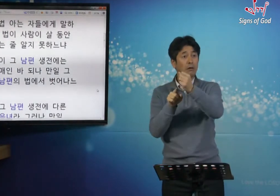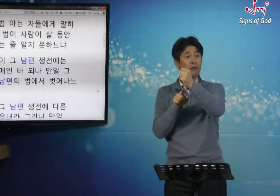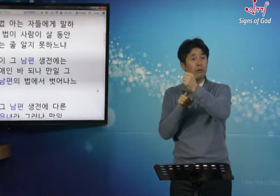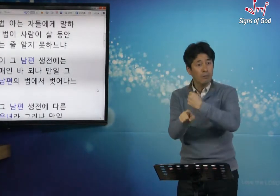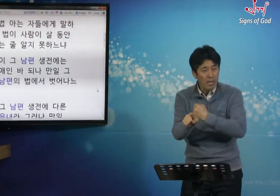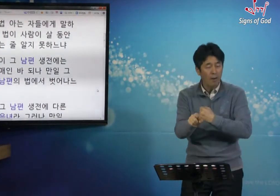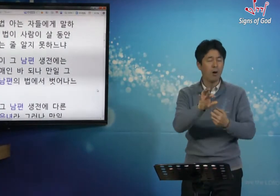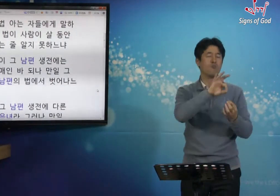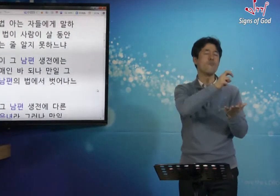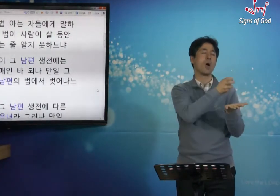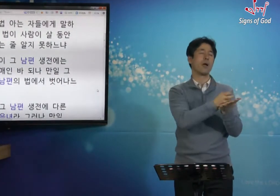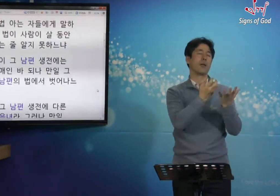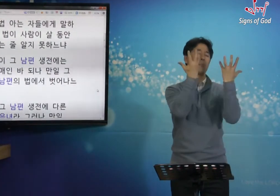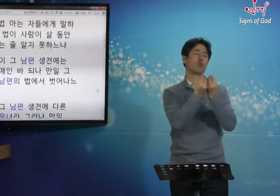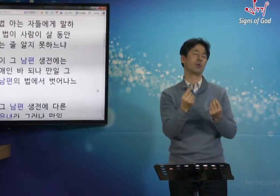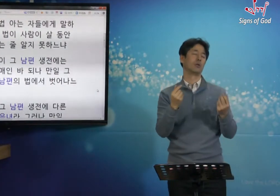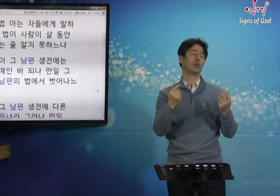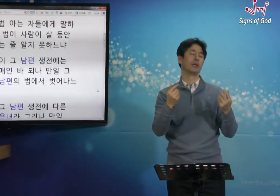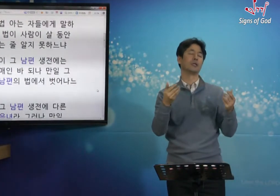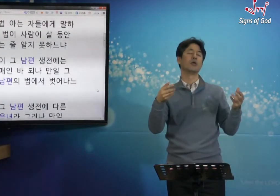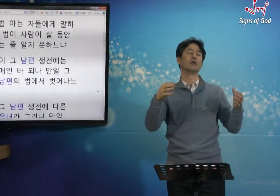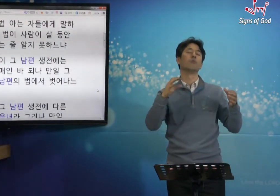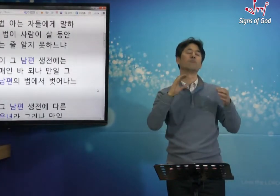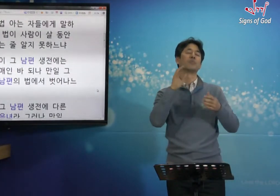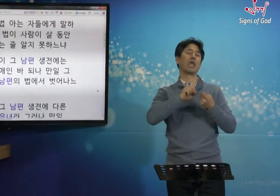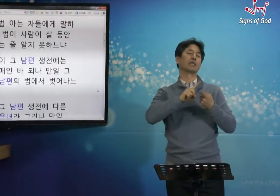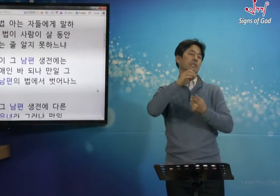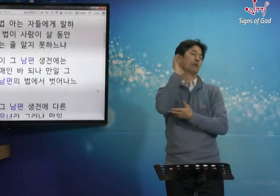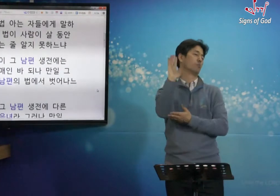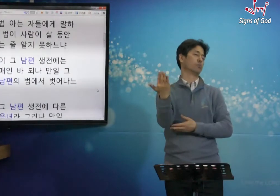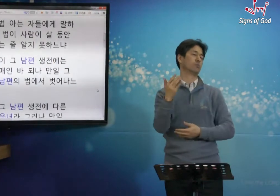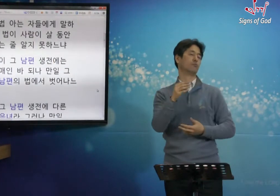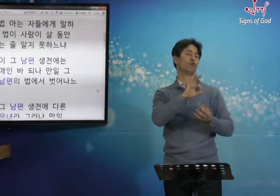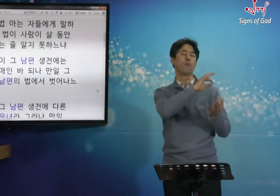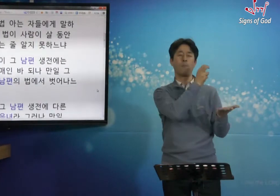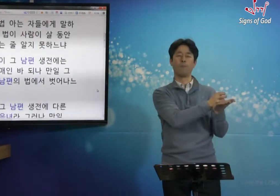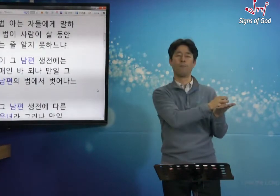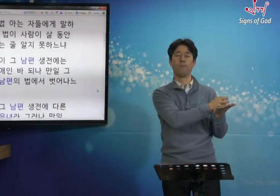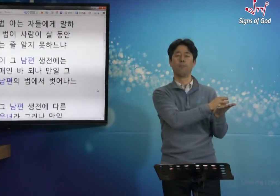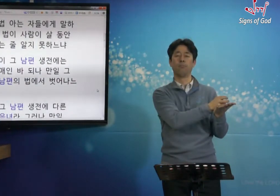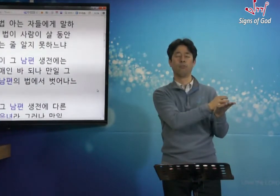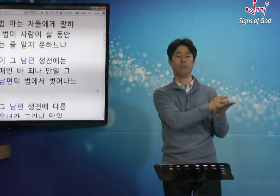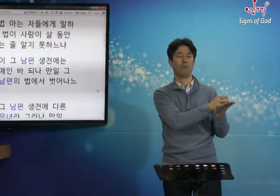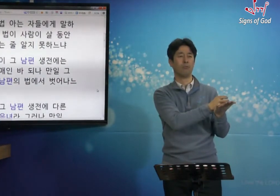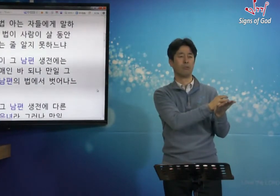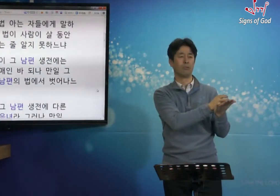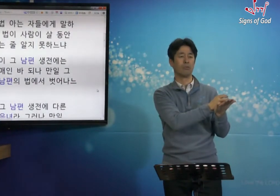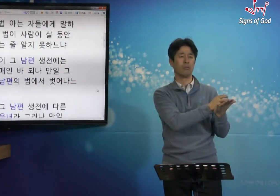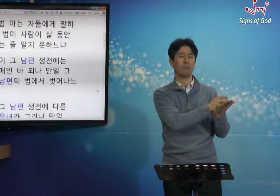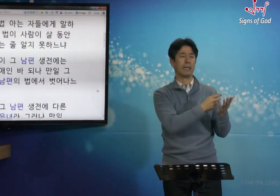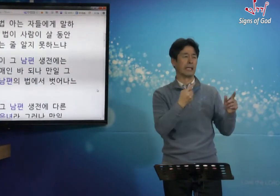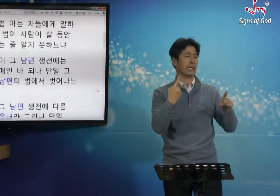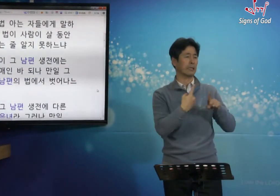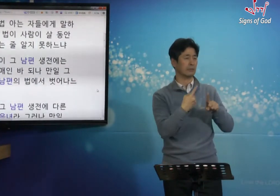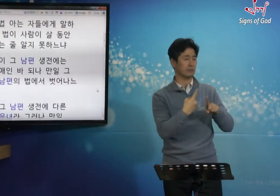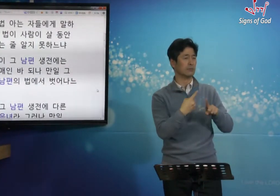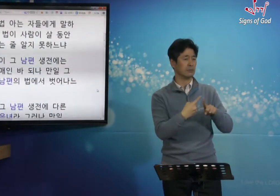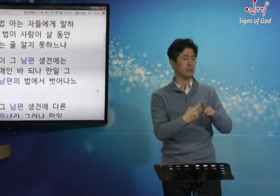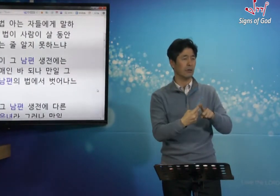것이죠. 그 예를 통해서 율법을 설명해 주고 있습니다.